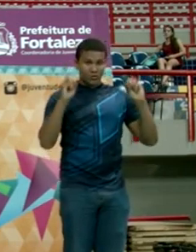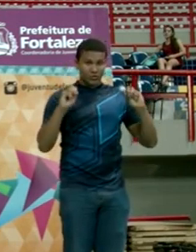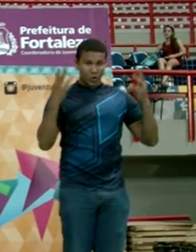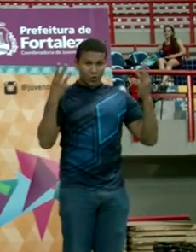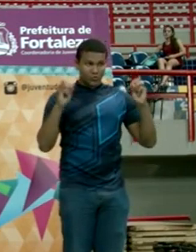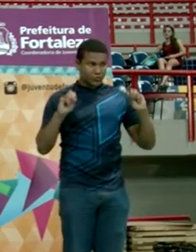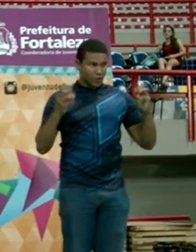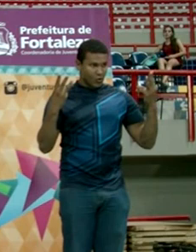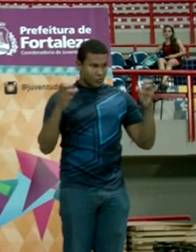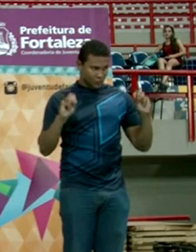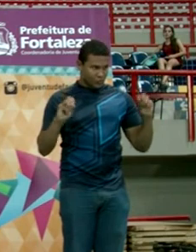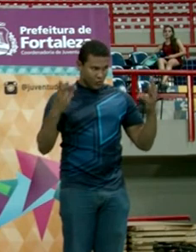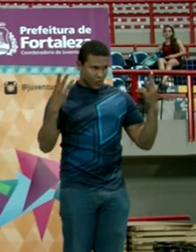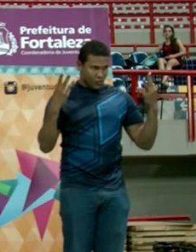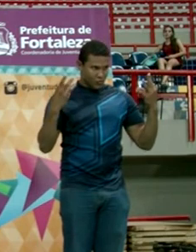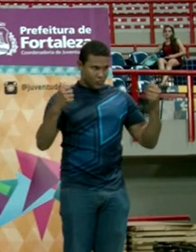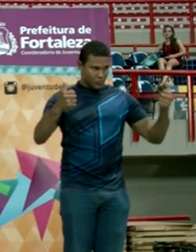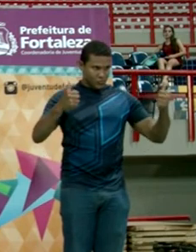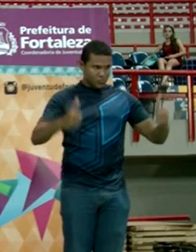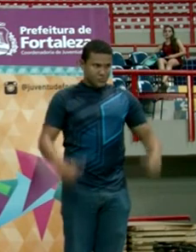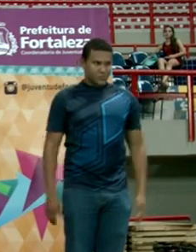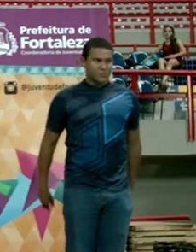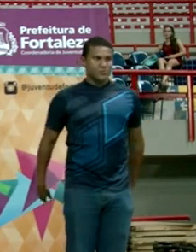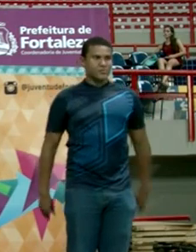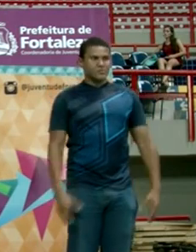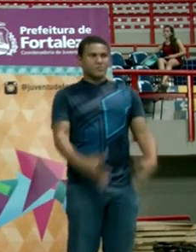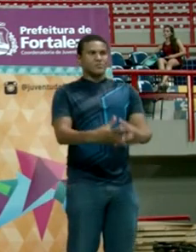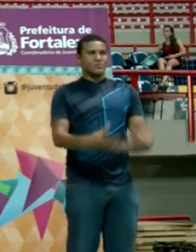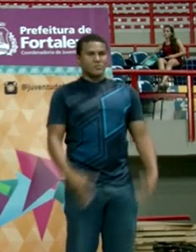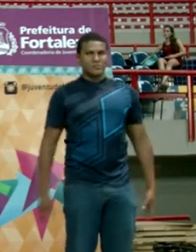não? Então vamos avançar.